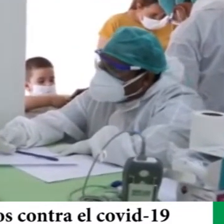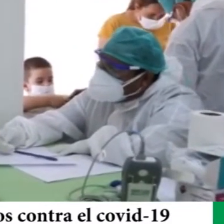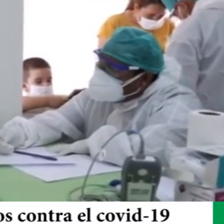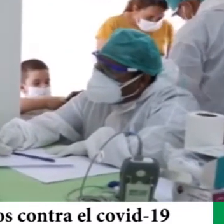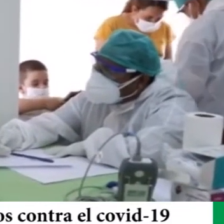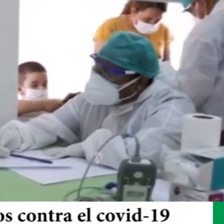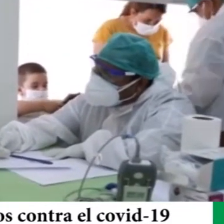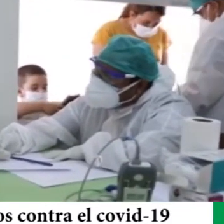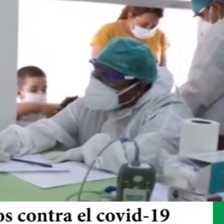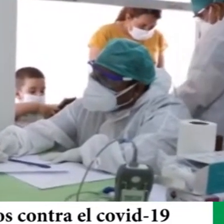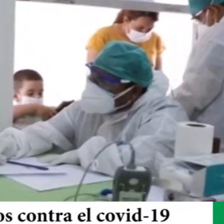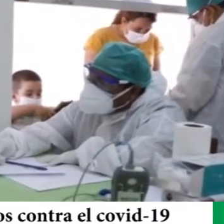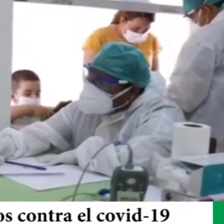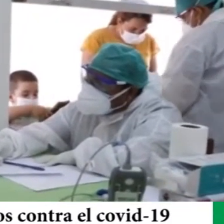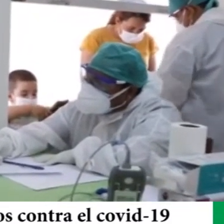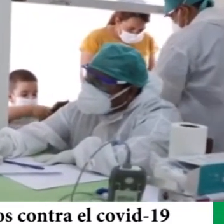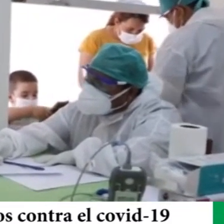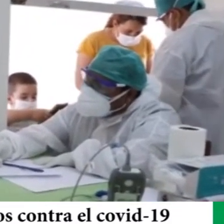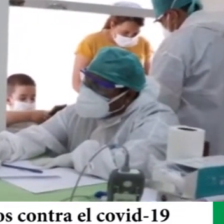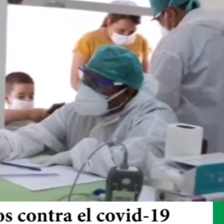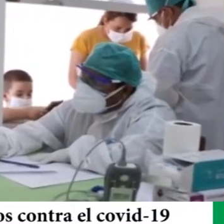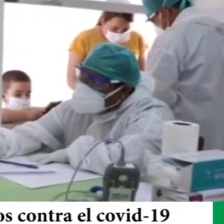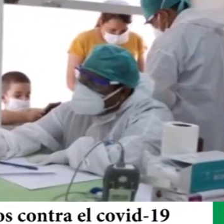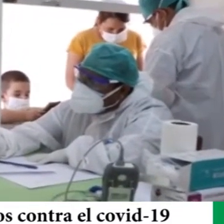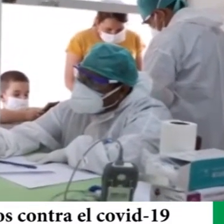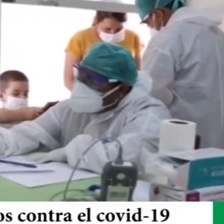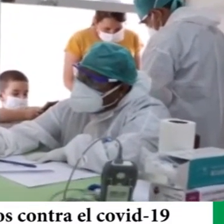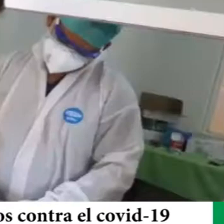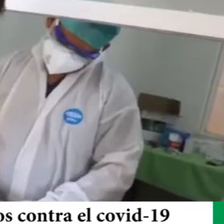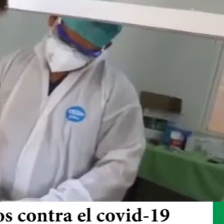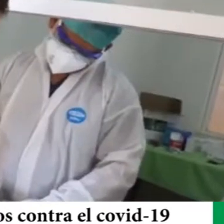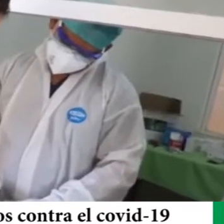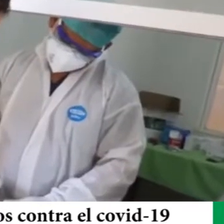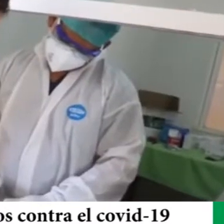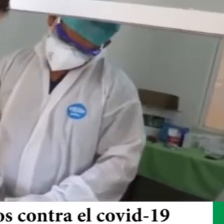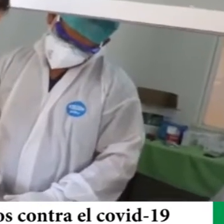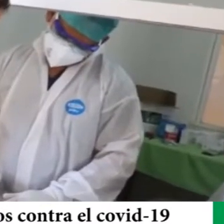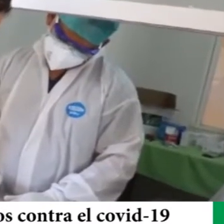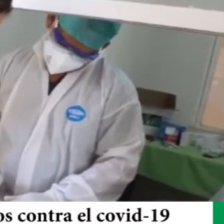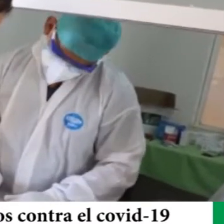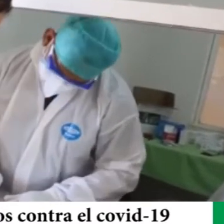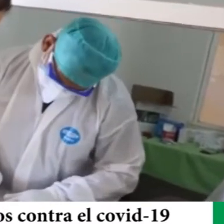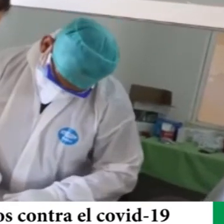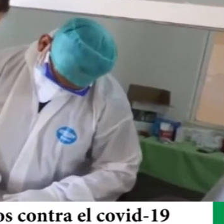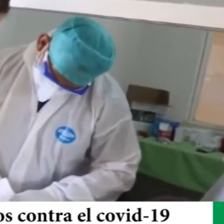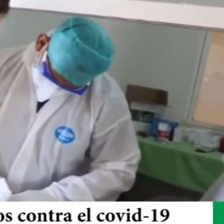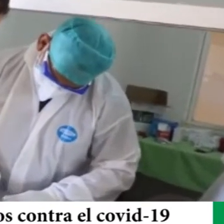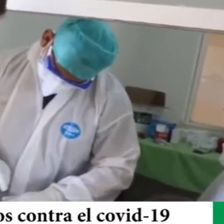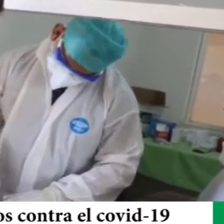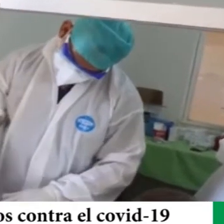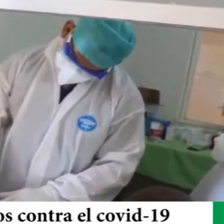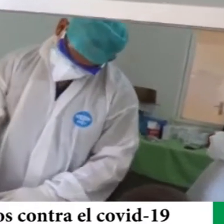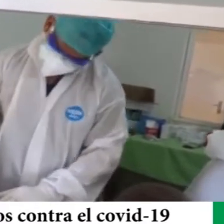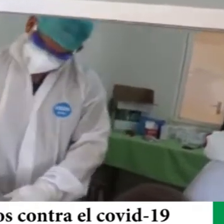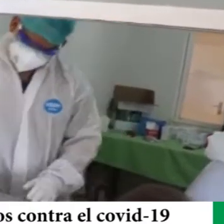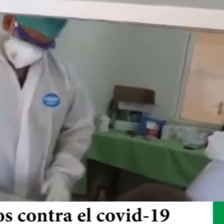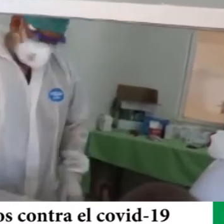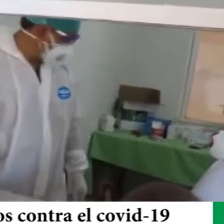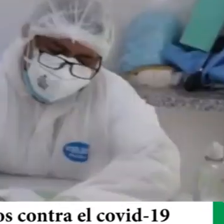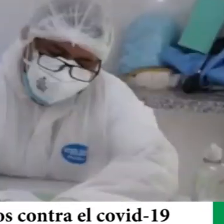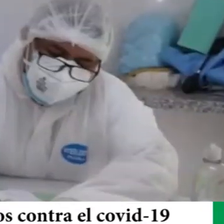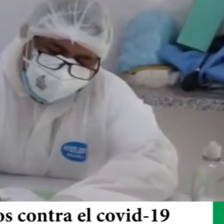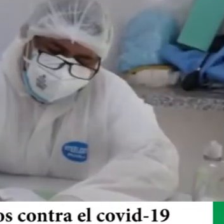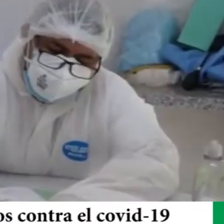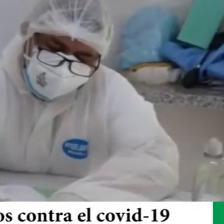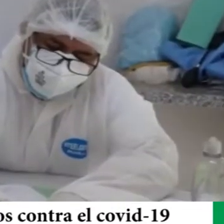del municipio de San Matías, después de San Matías, tenían ya muchos casos contagiados y es por eso que